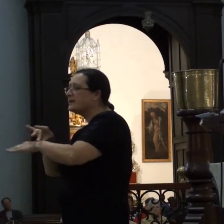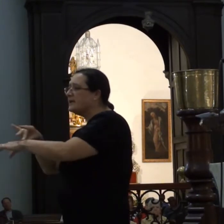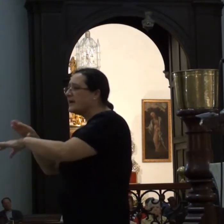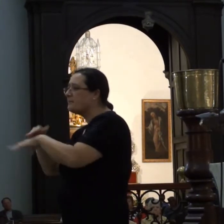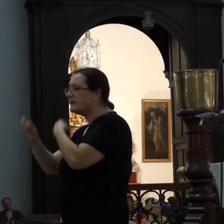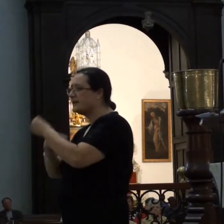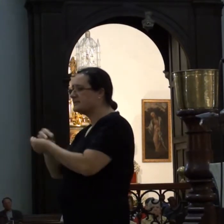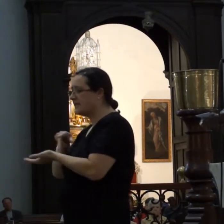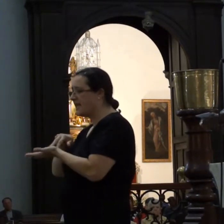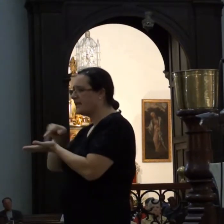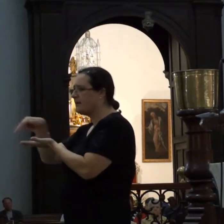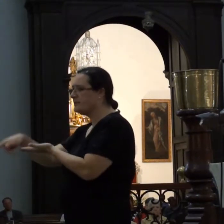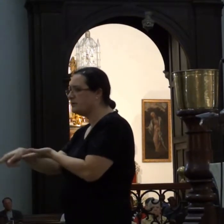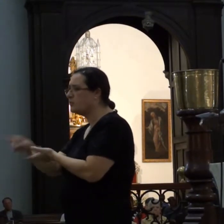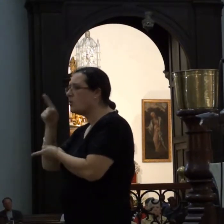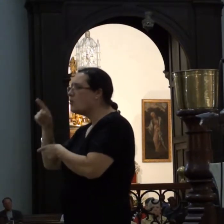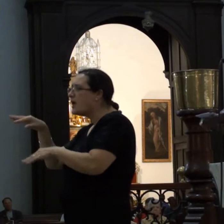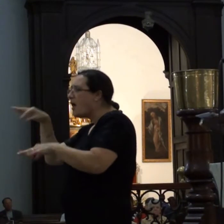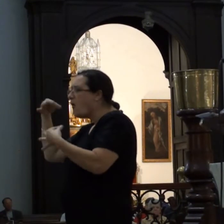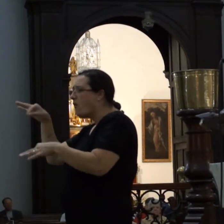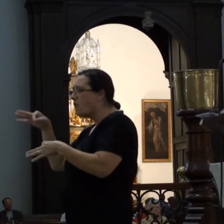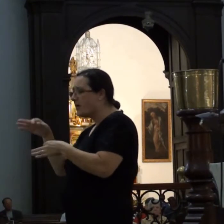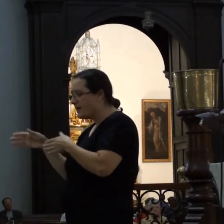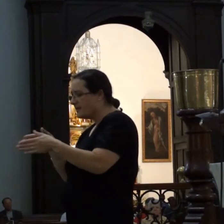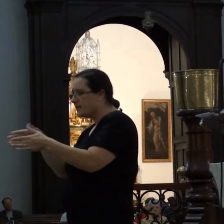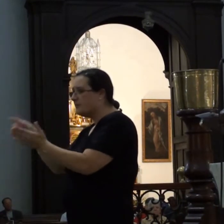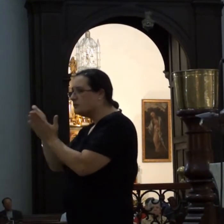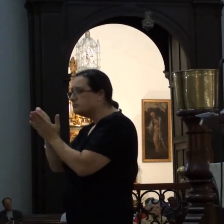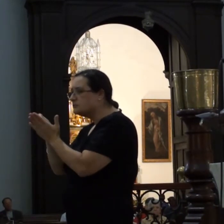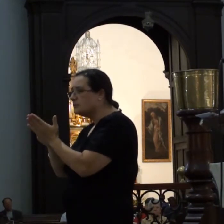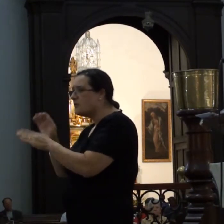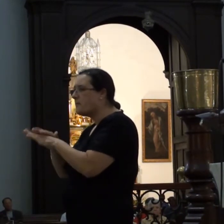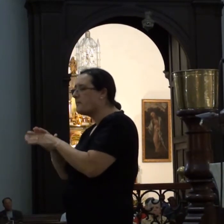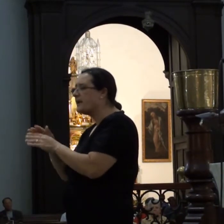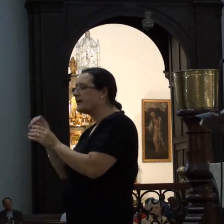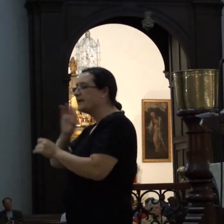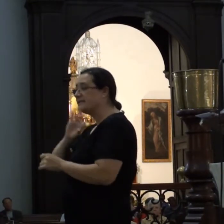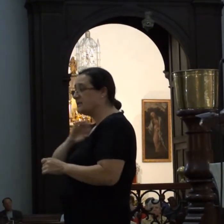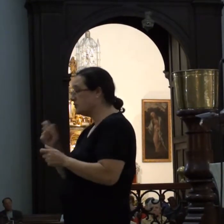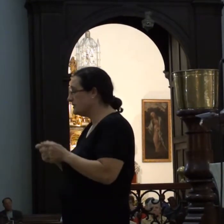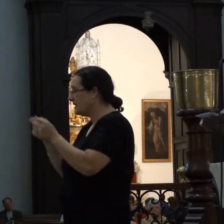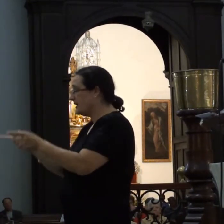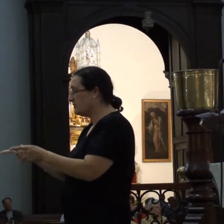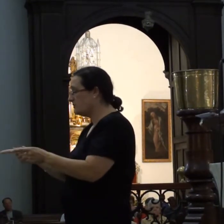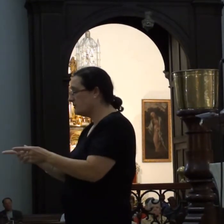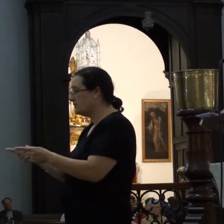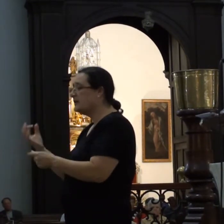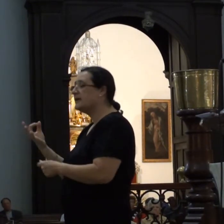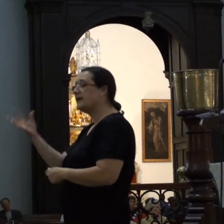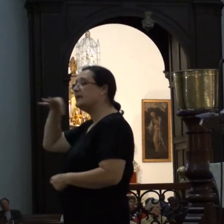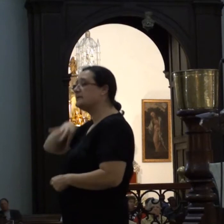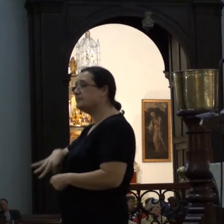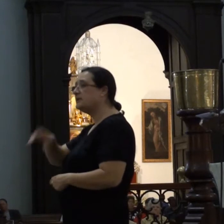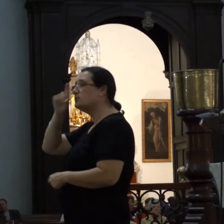camino con una hoja de ruta que el propio Señor nos ha evitado y que el espíritu nos